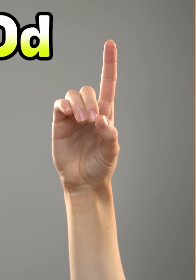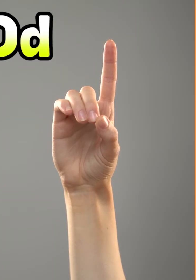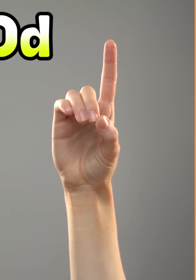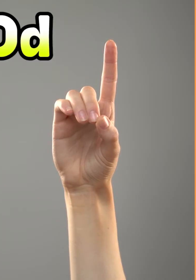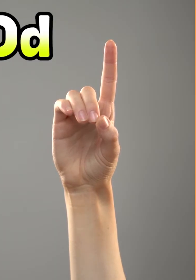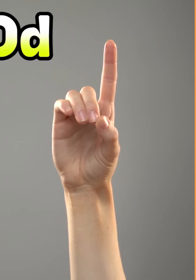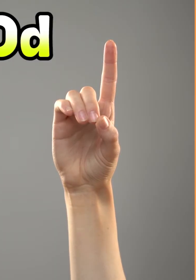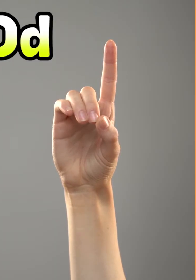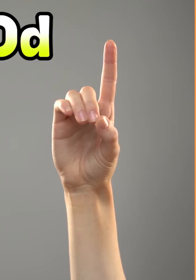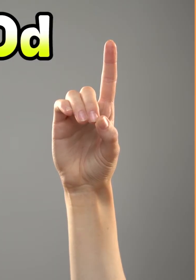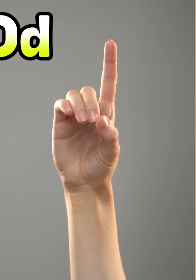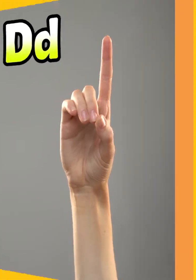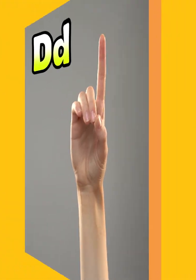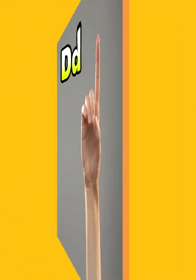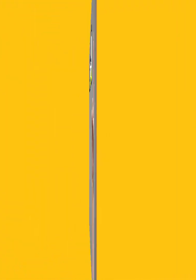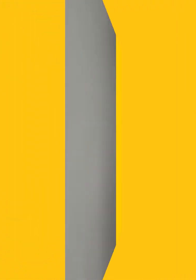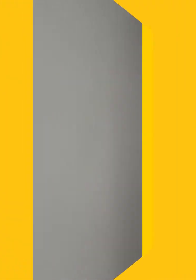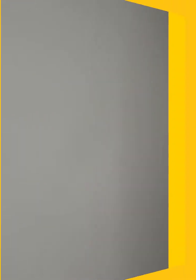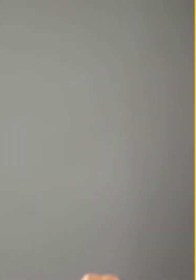狗